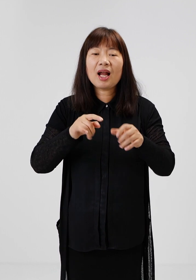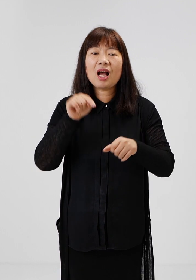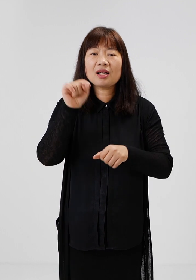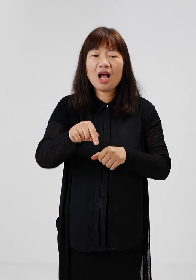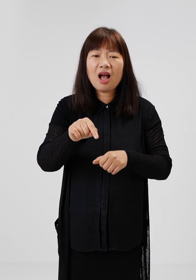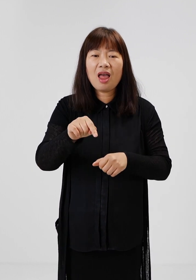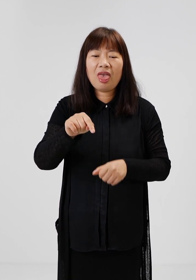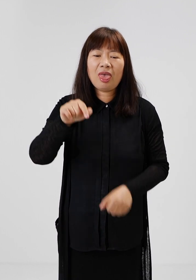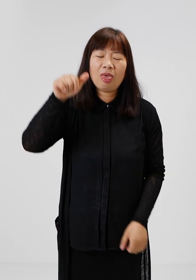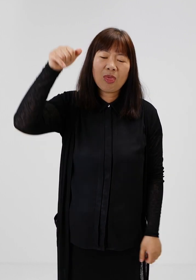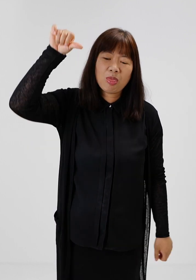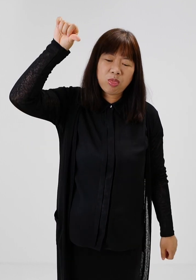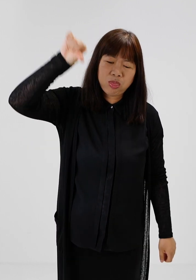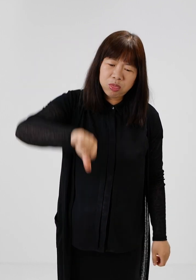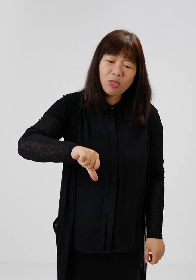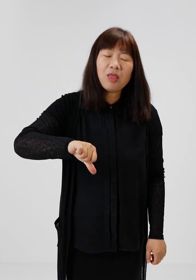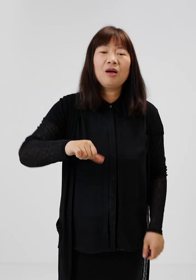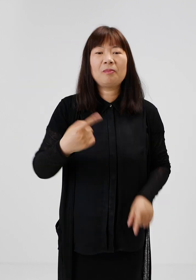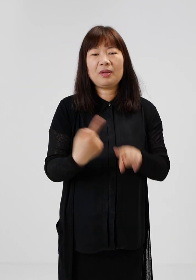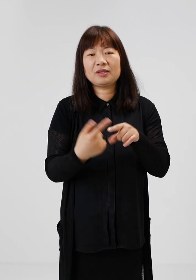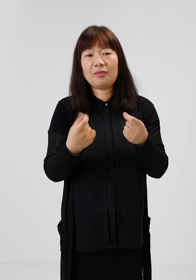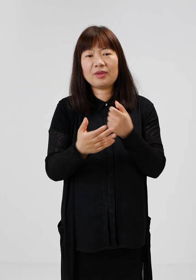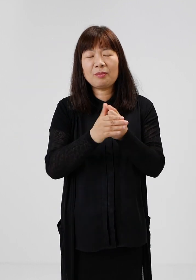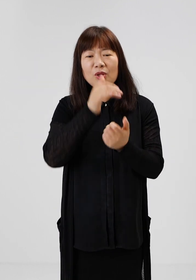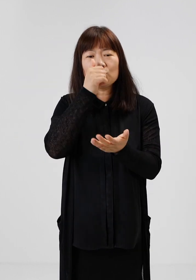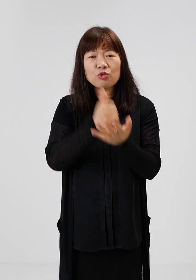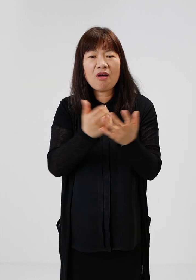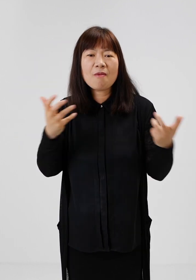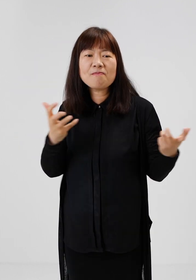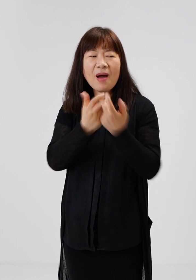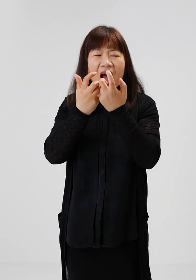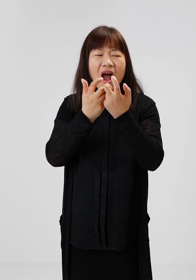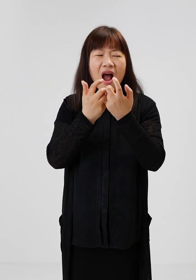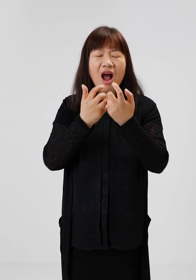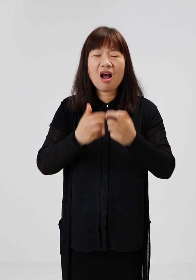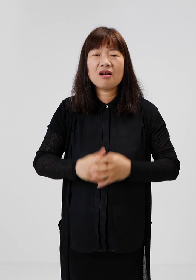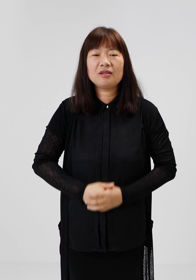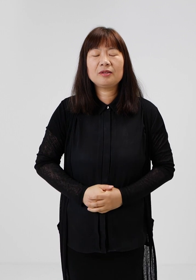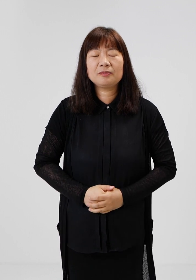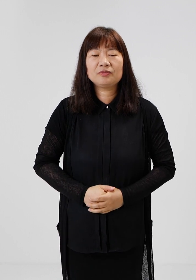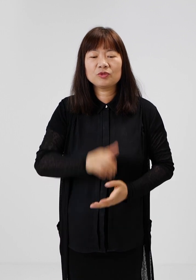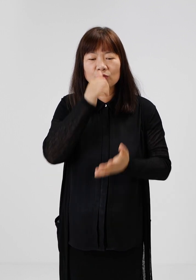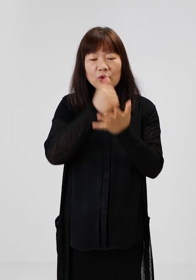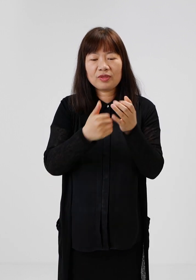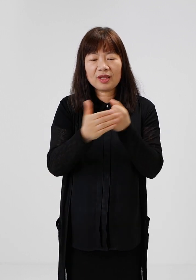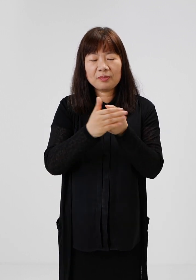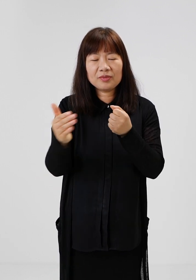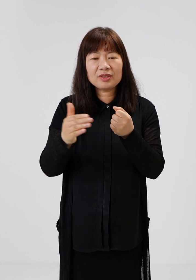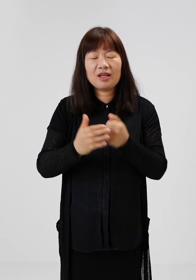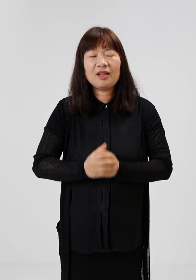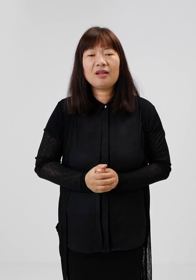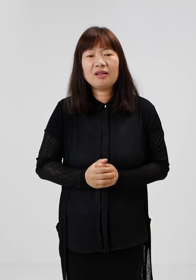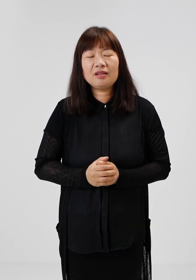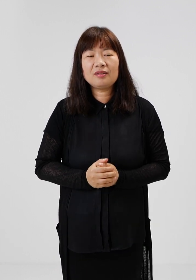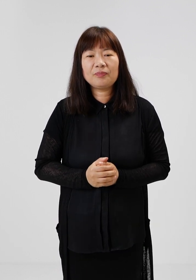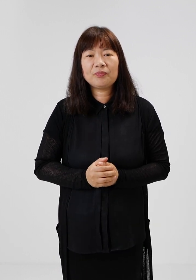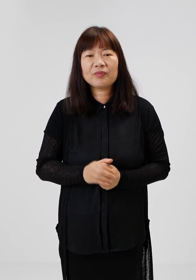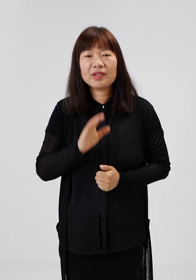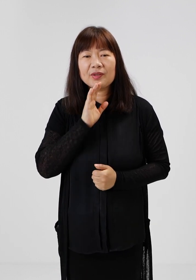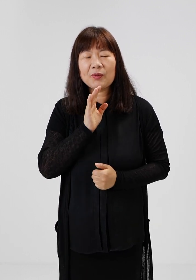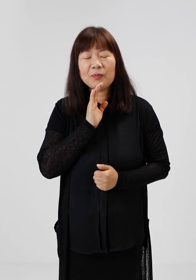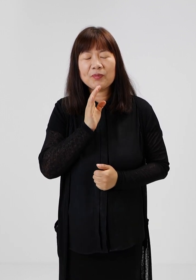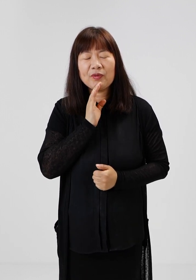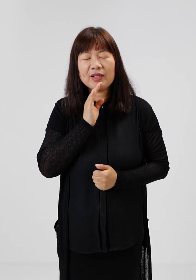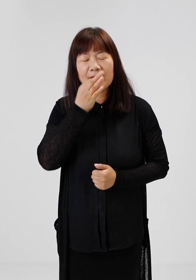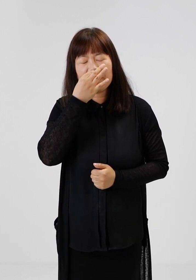갔다는 얘기예요. 그러니까 죄가 일어나잖아요. 그 죄로 다윗은 파란 많은